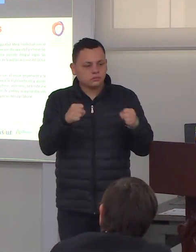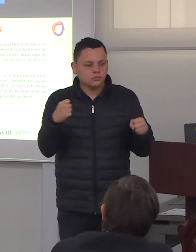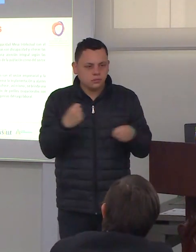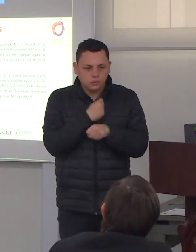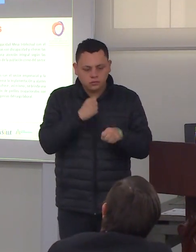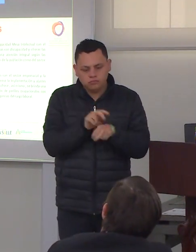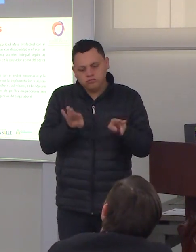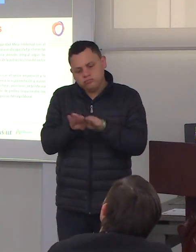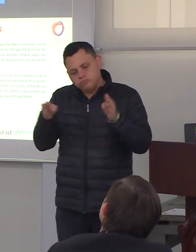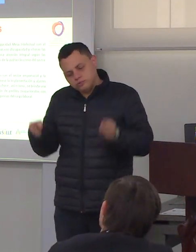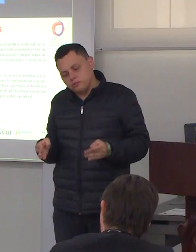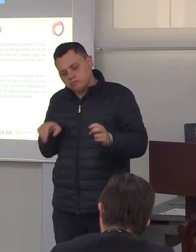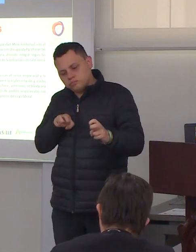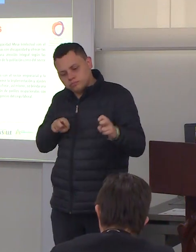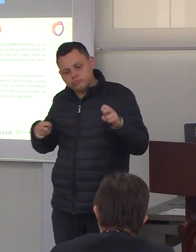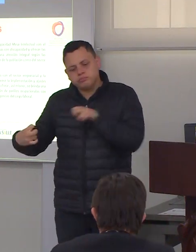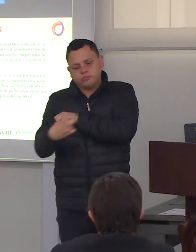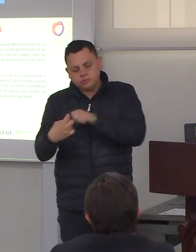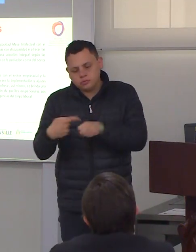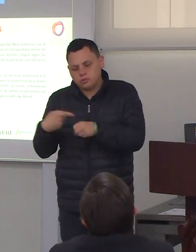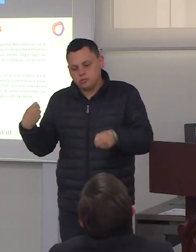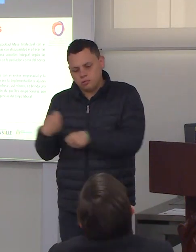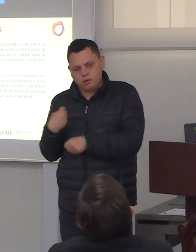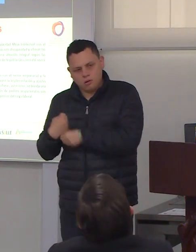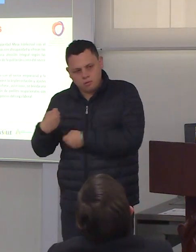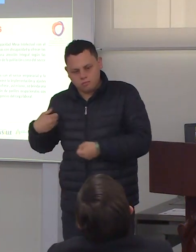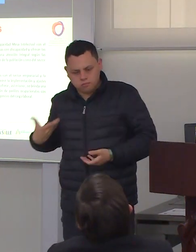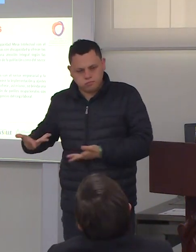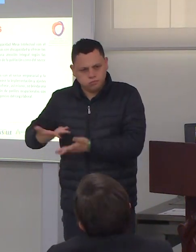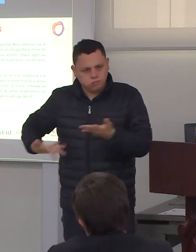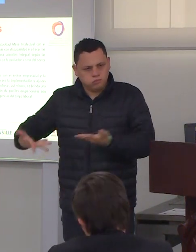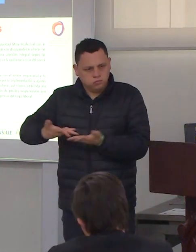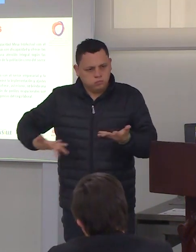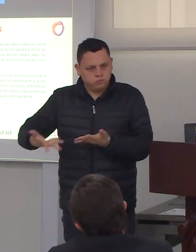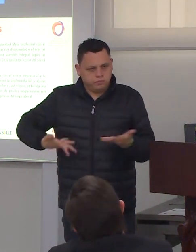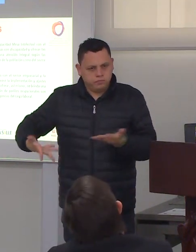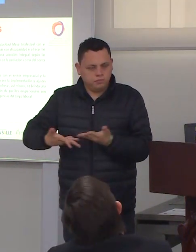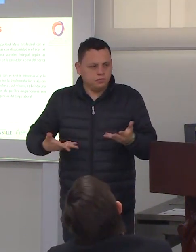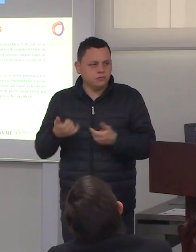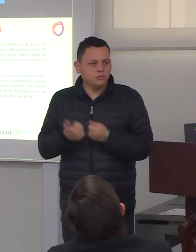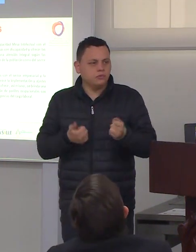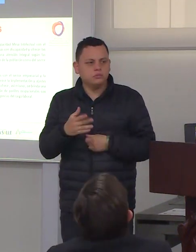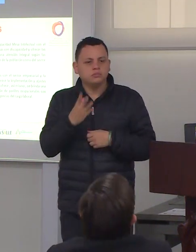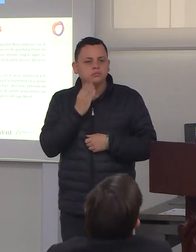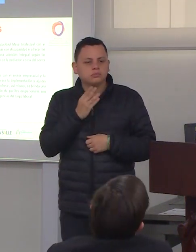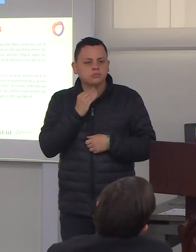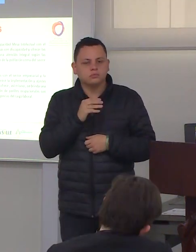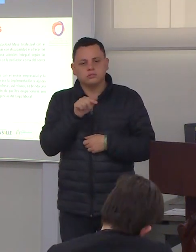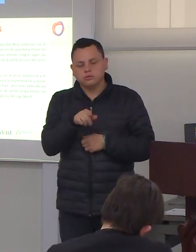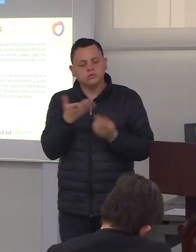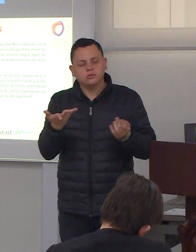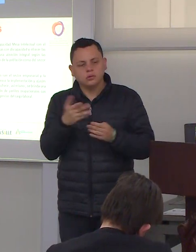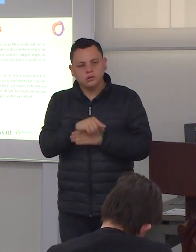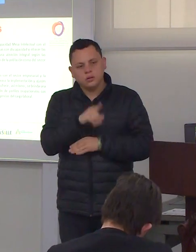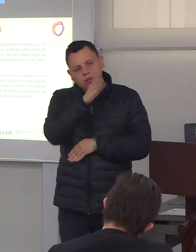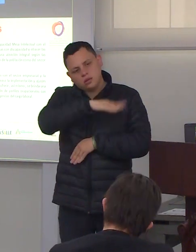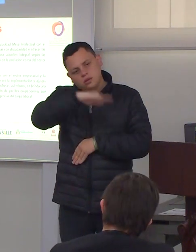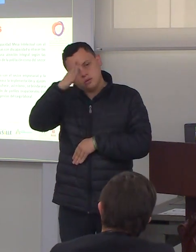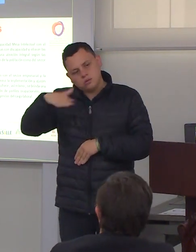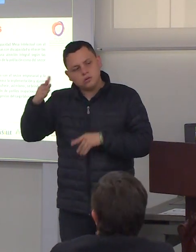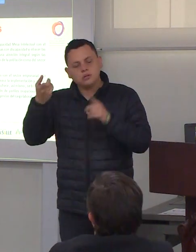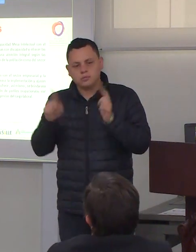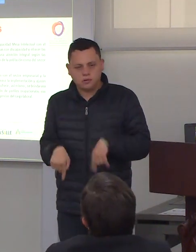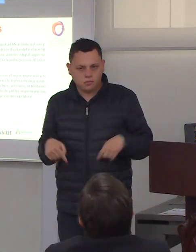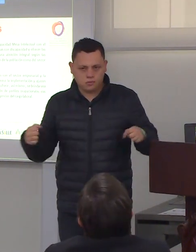trabajo, nos hemos conformado en mesas de trabajo. Aquí quiero resaltar la experiencia de Antioquia y acá en Bogotá.